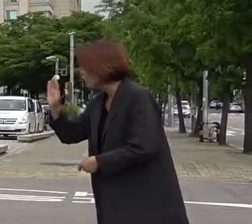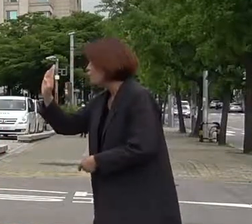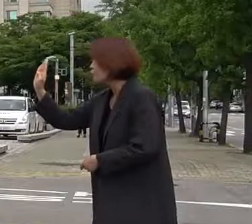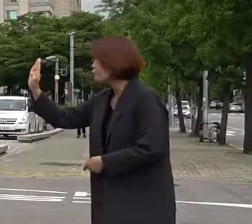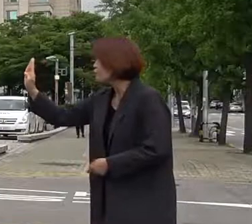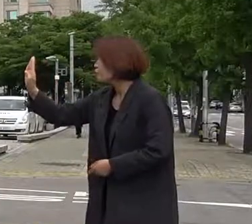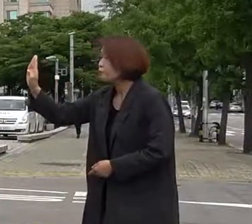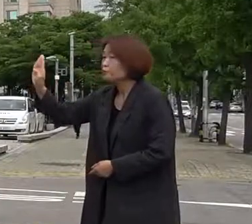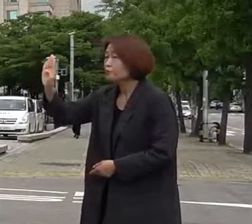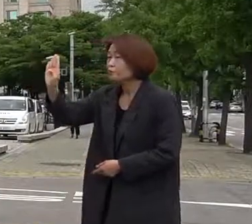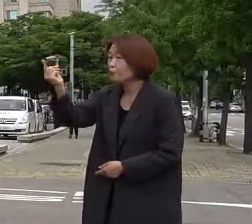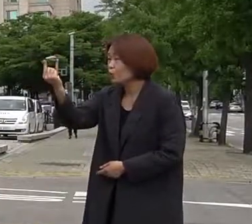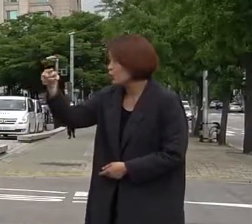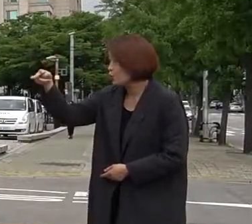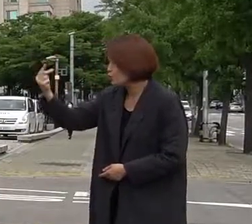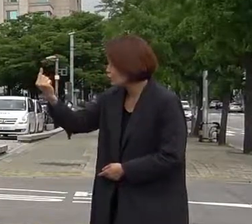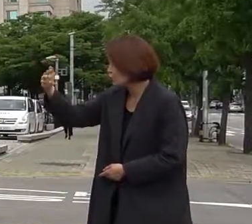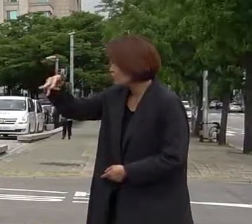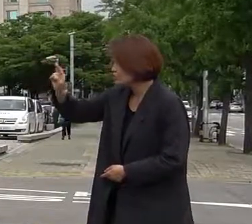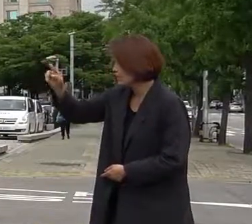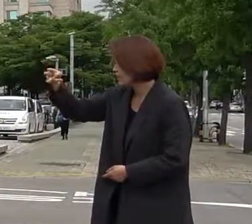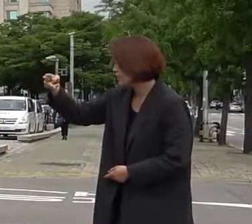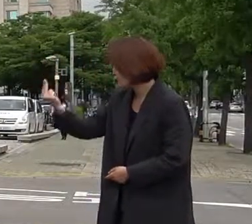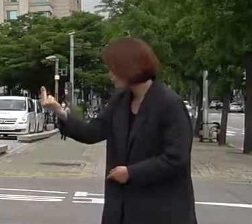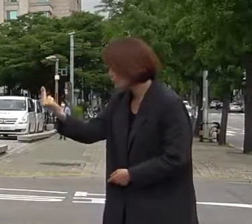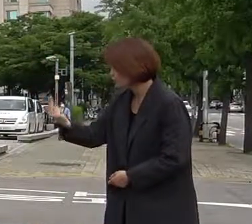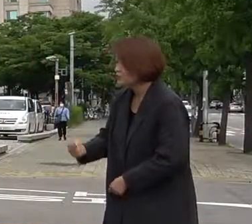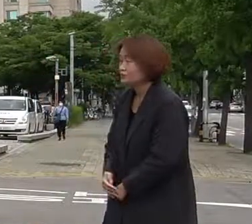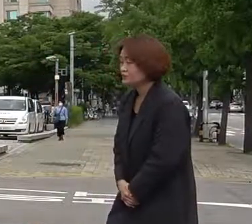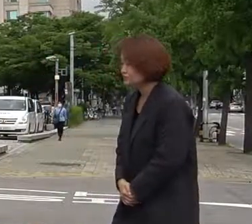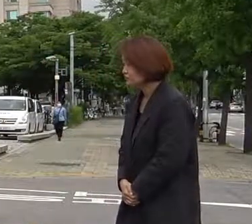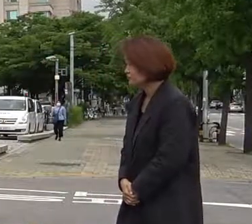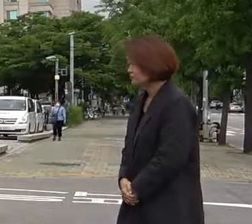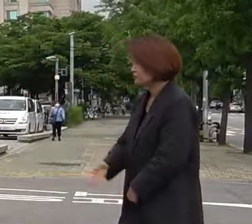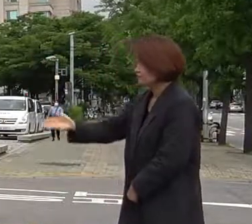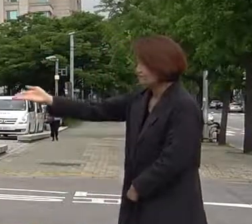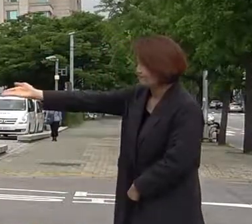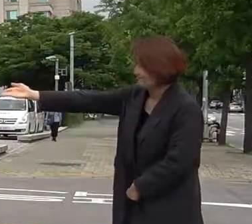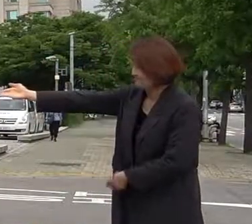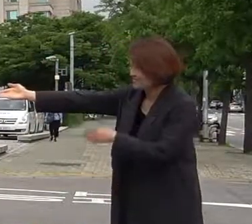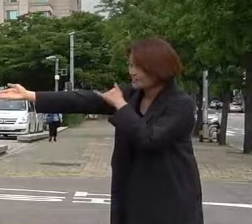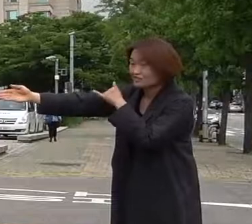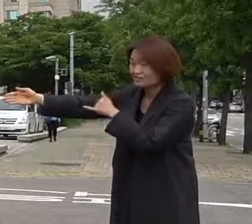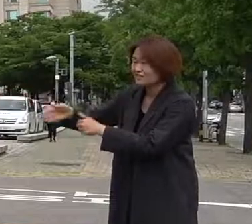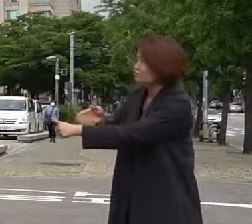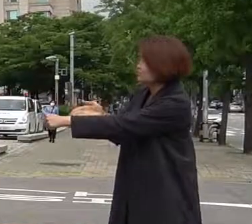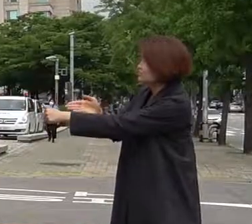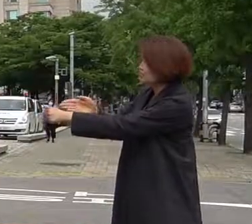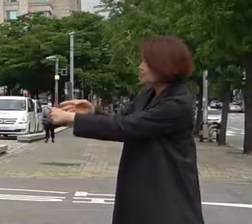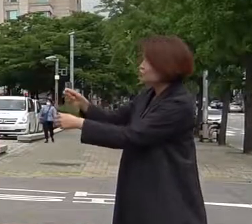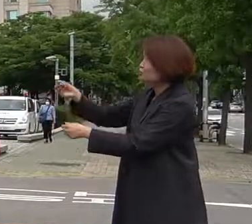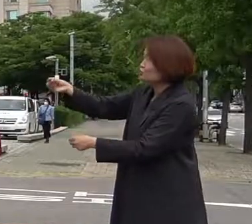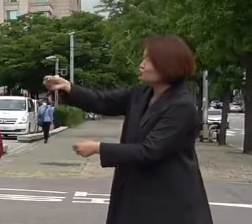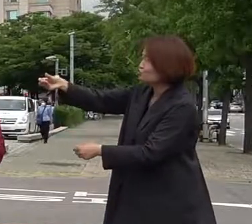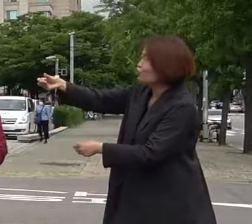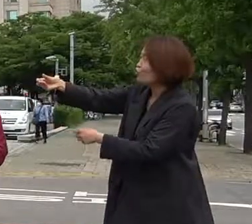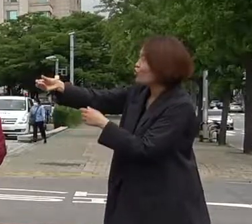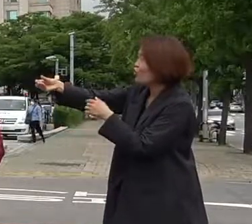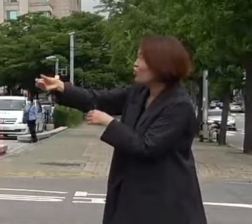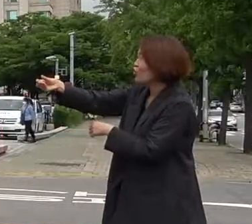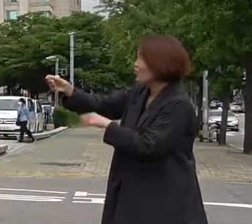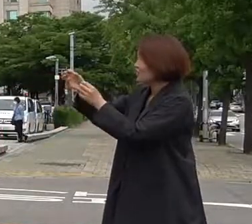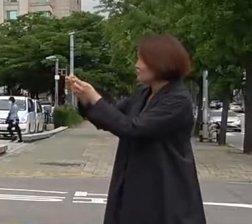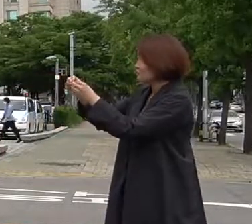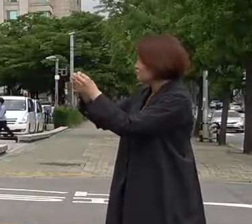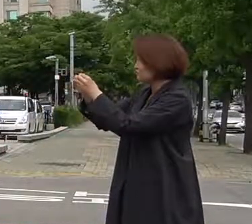그런 얘기를 저희 이 권고사항 요청서에 들어있습니다. 이 요청서에 좀 두껍습니다. 많이